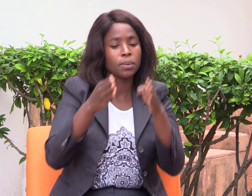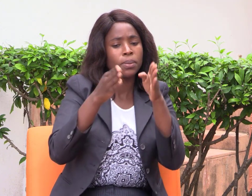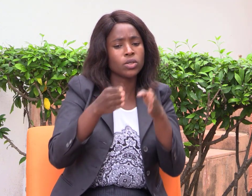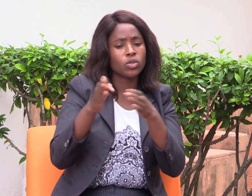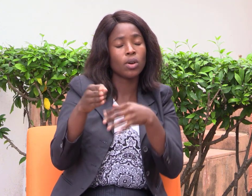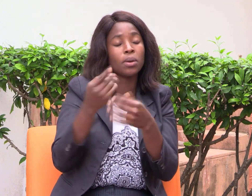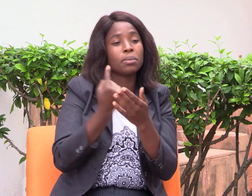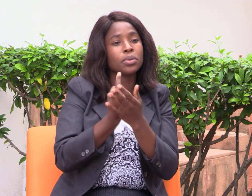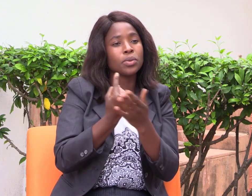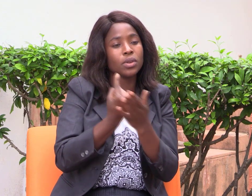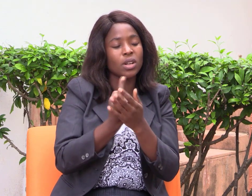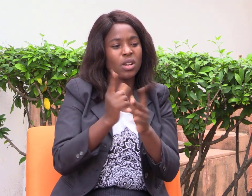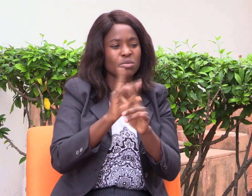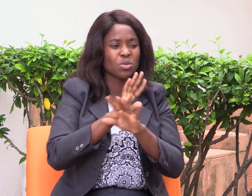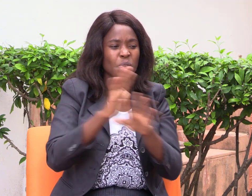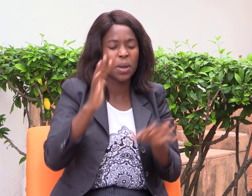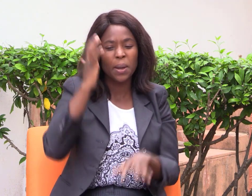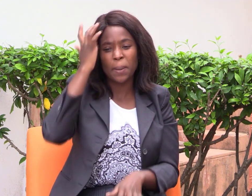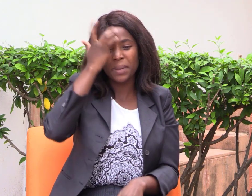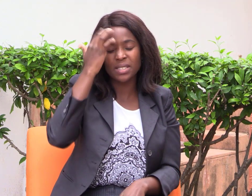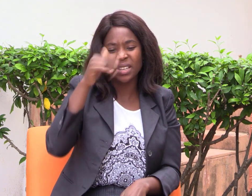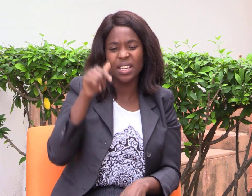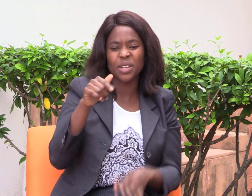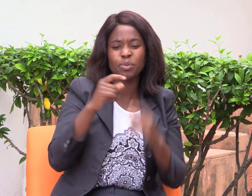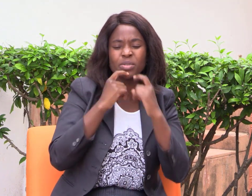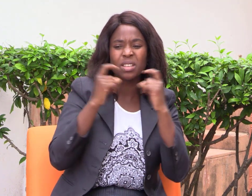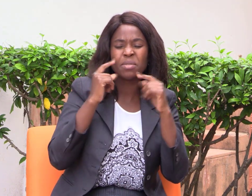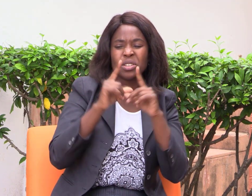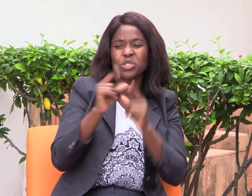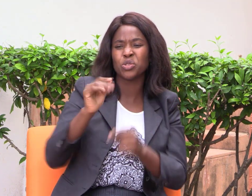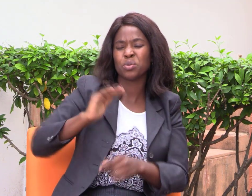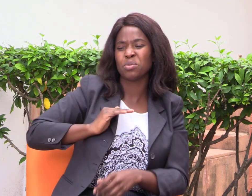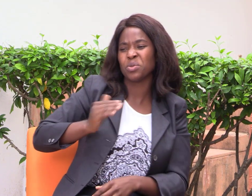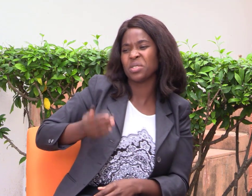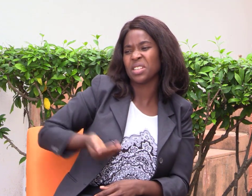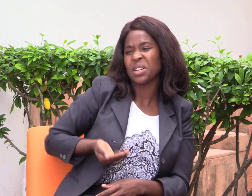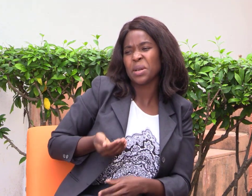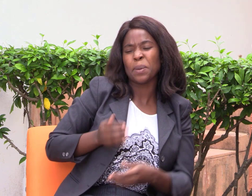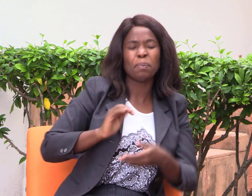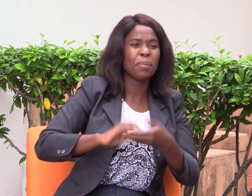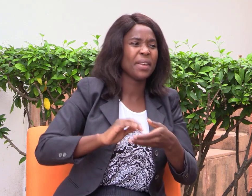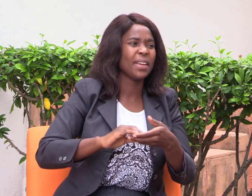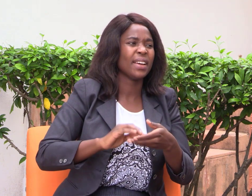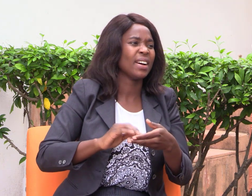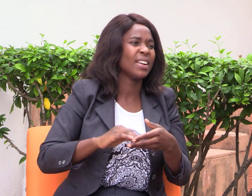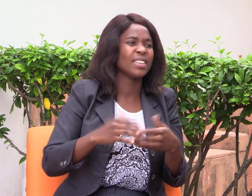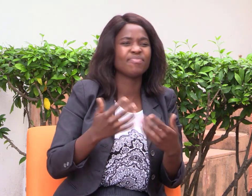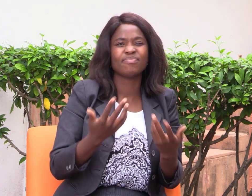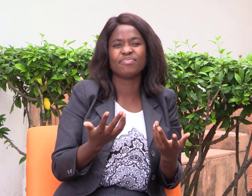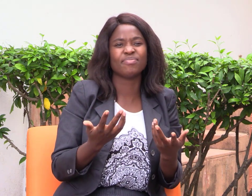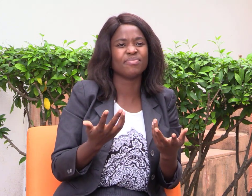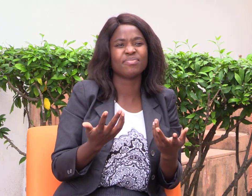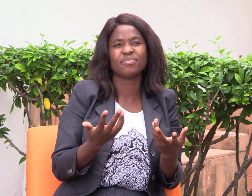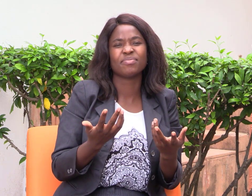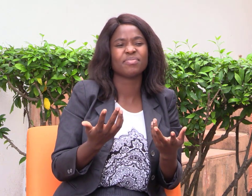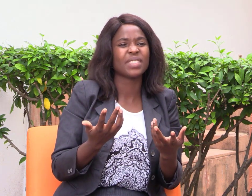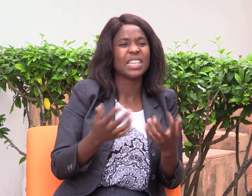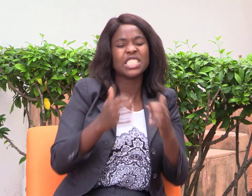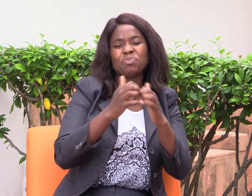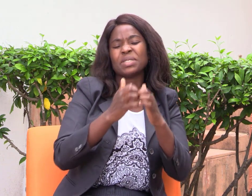Por último, dizer que eu penso que aqui em Moçambique, para a situação da